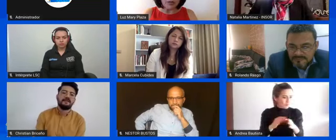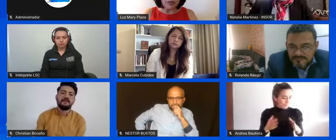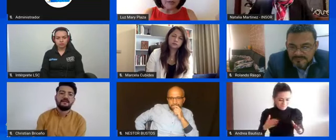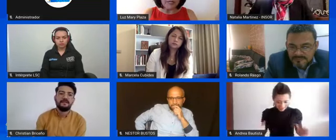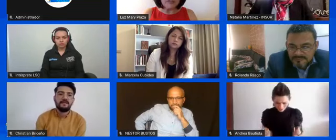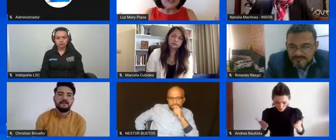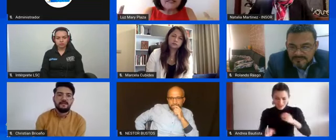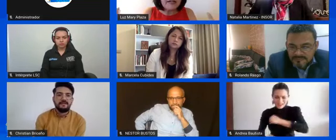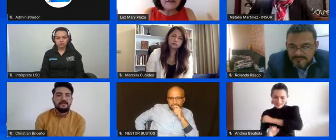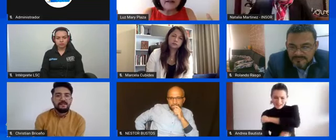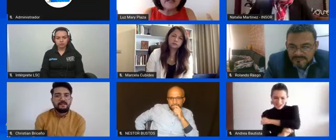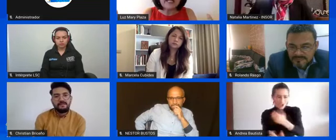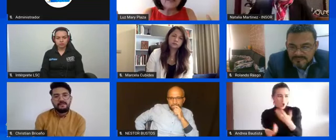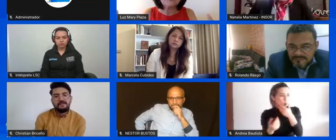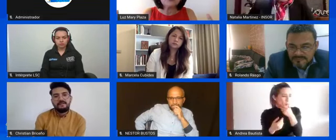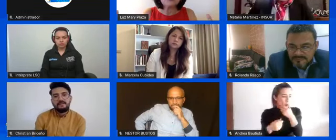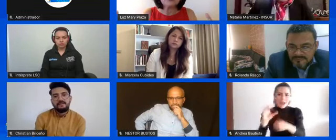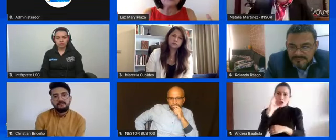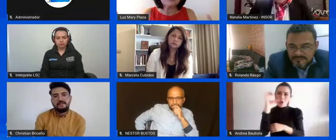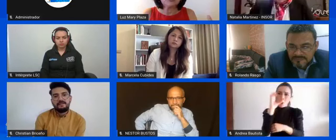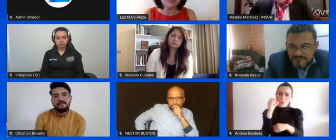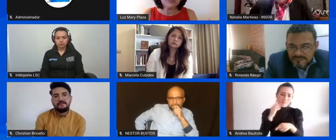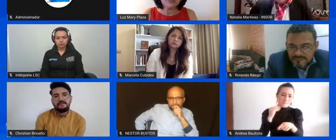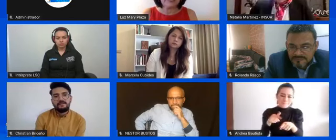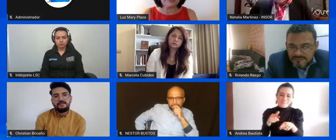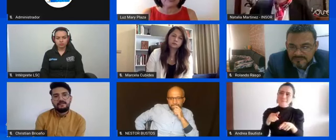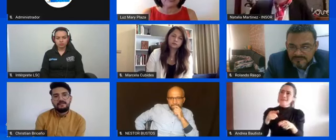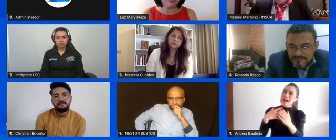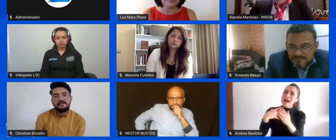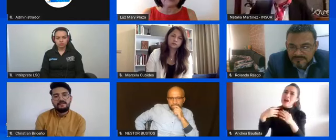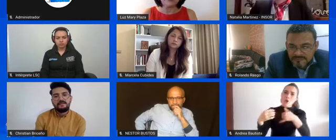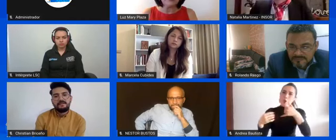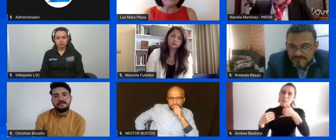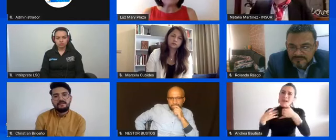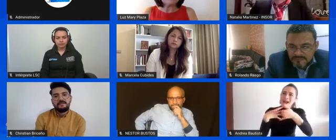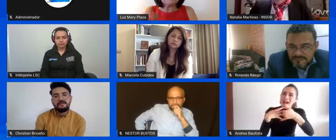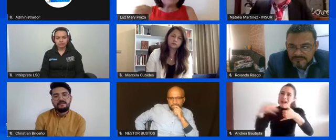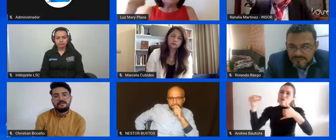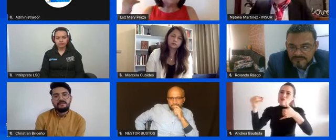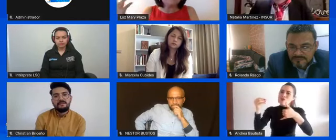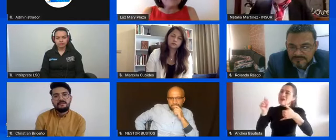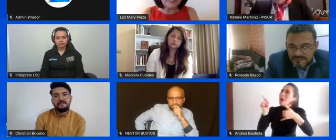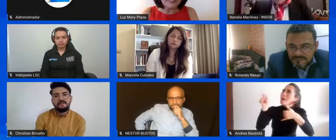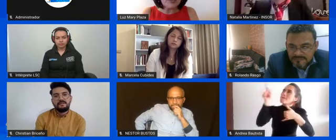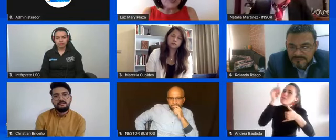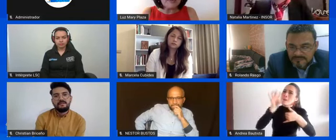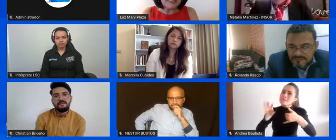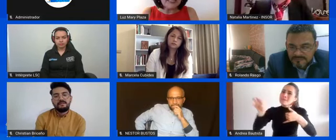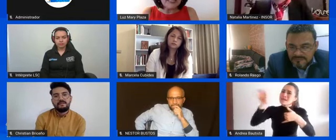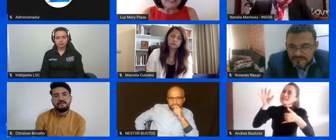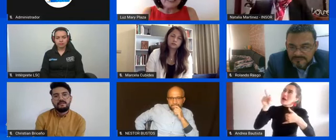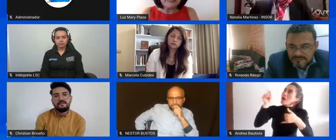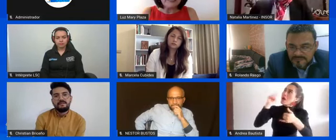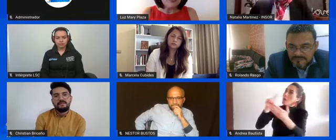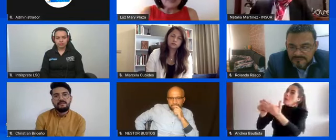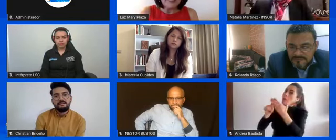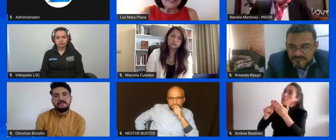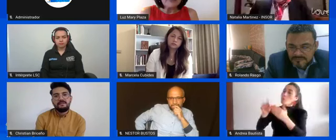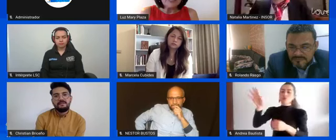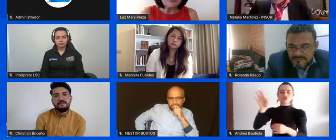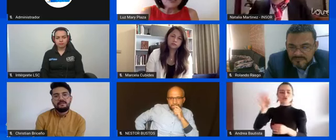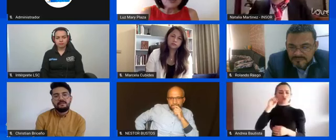afuera de Colombia. Entonces, ya se hablaba de la visión socioantropológica de la sordera. Ya se hablaba fuera de Colombia que